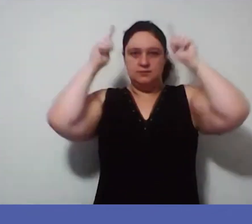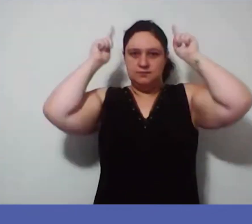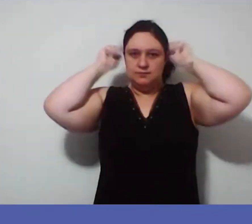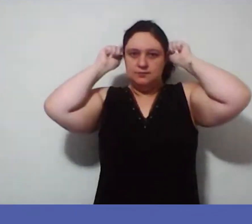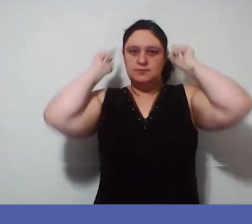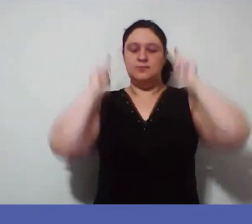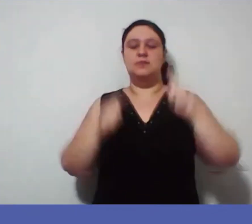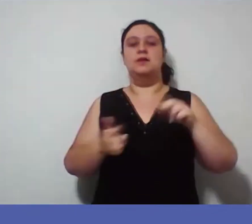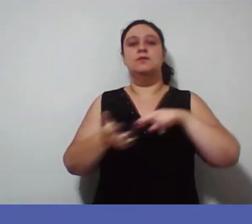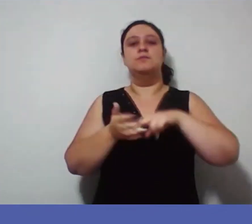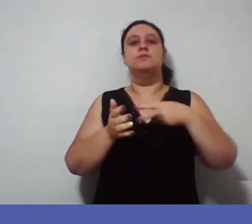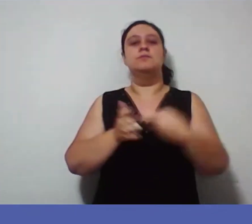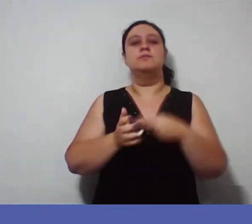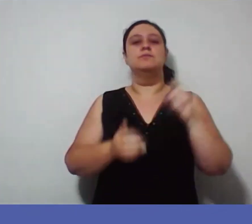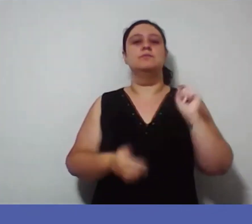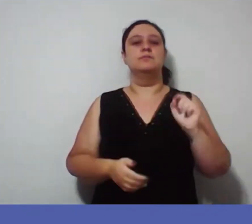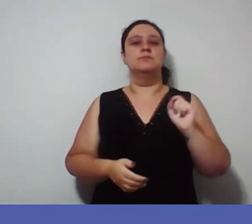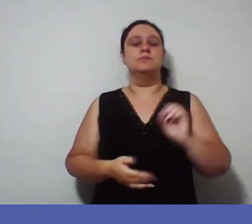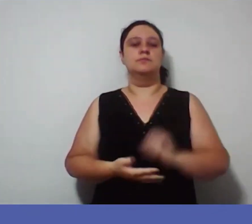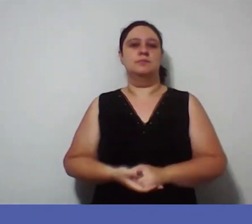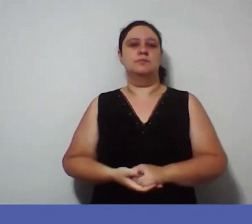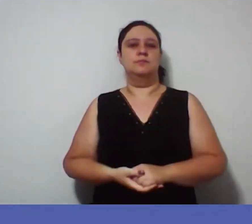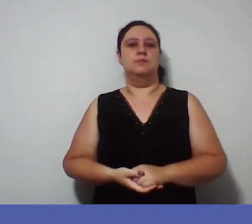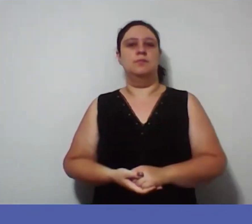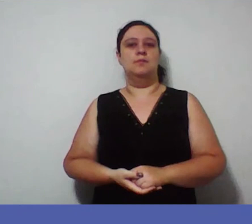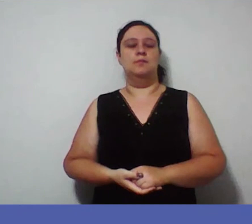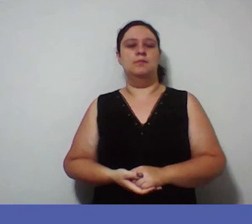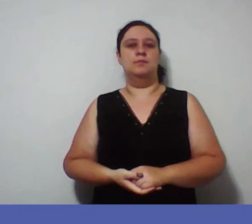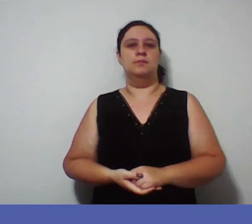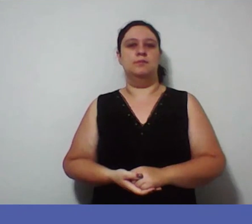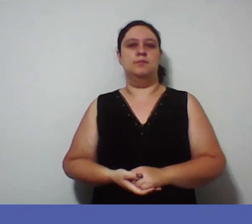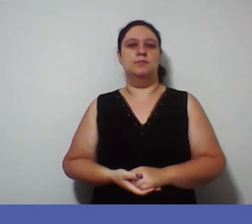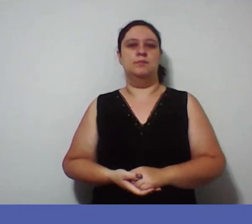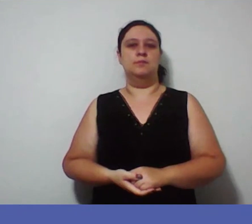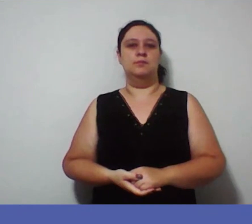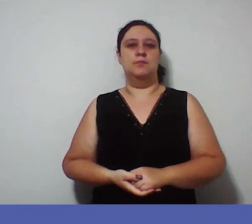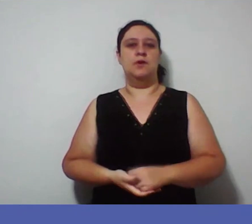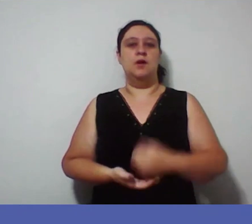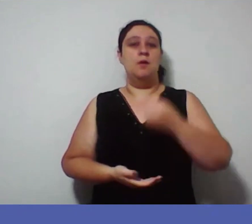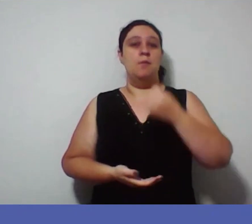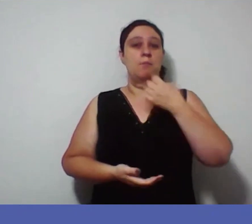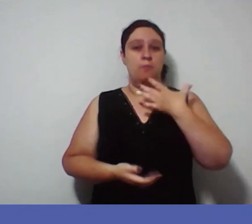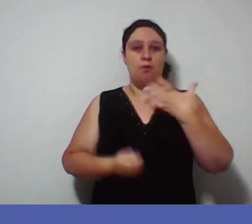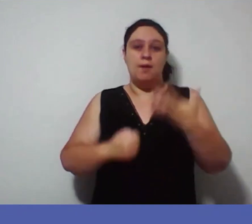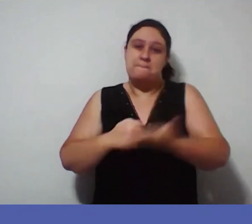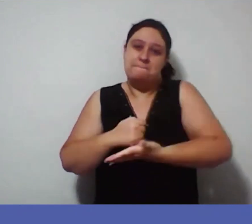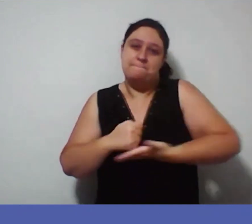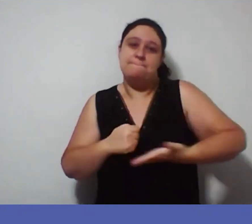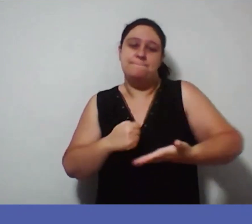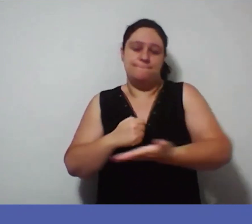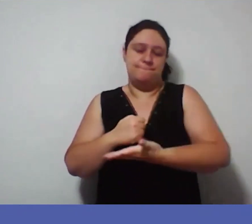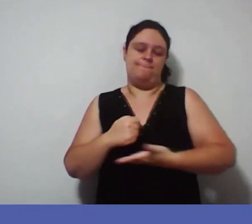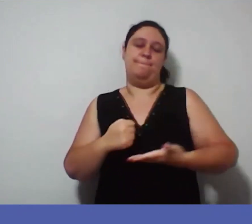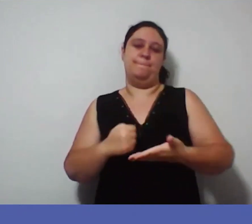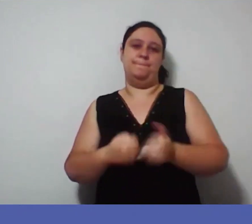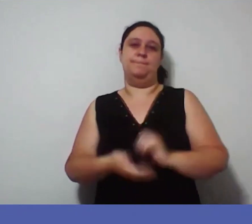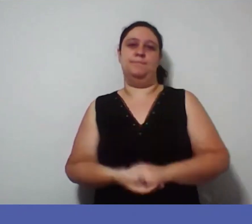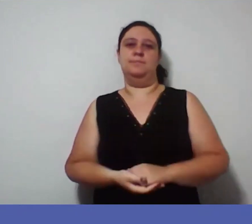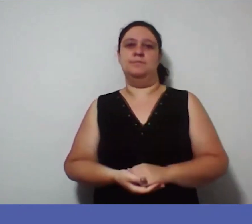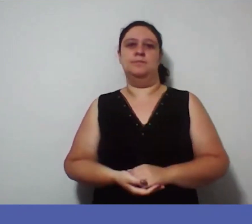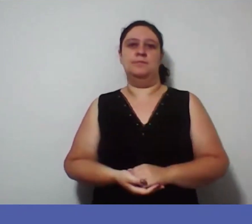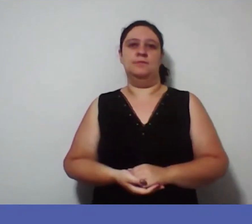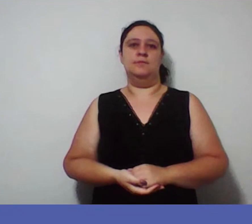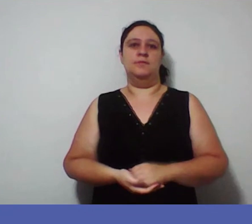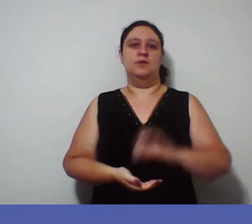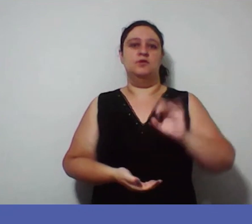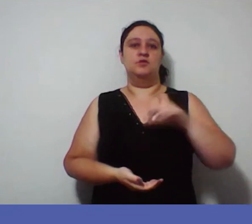significa de boa constituição, de boa natureza. Só existe um